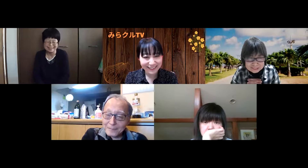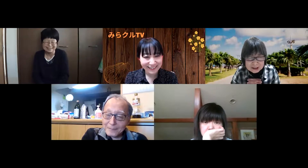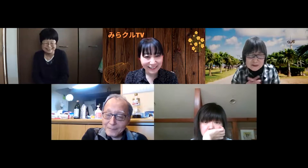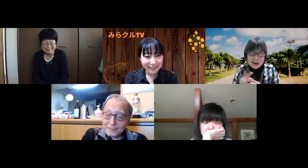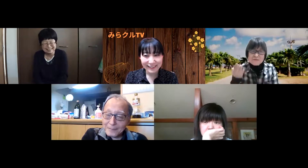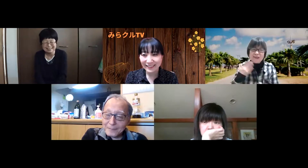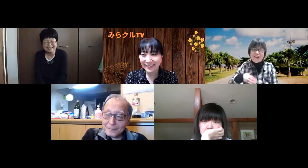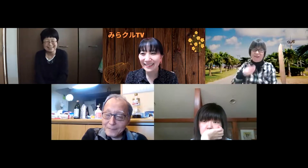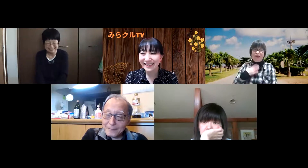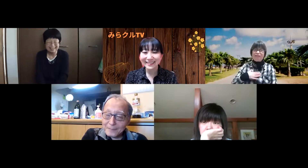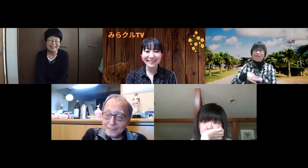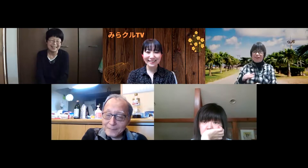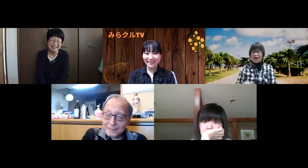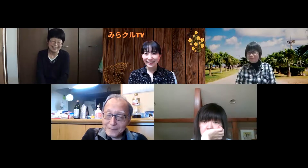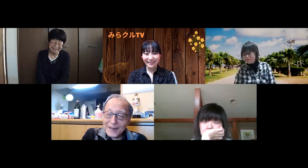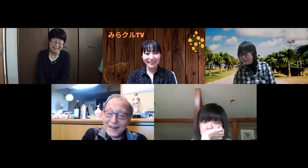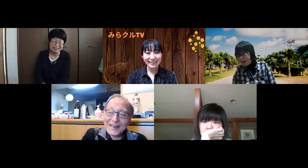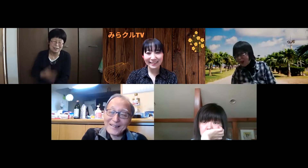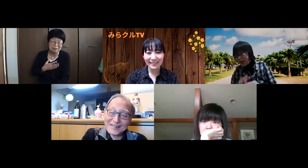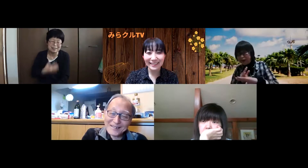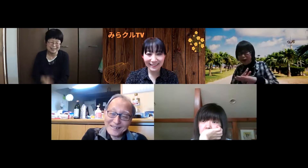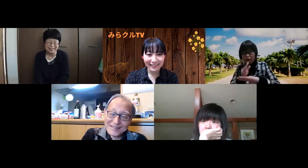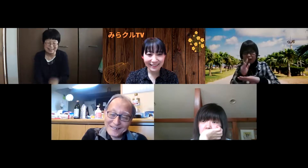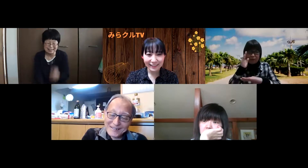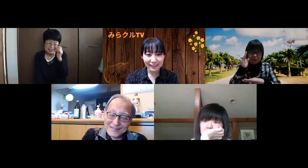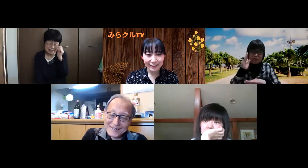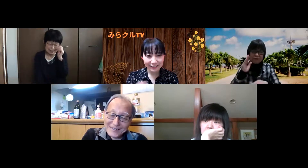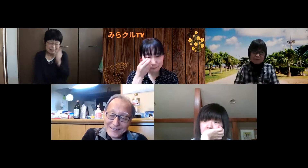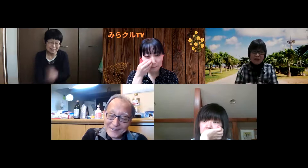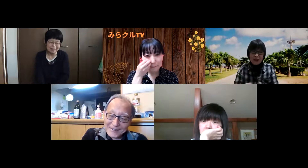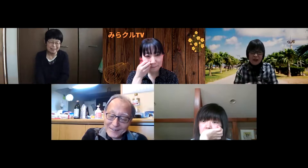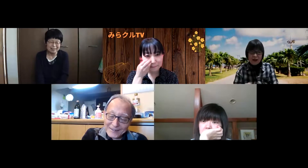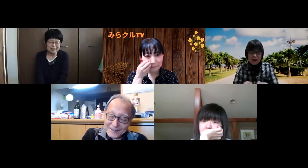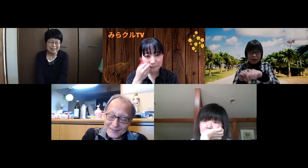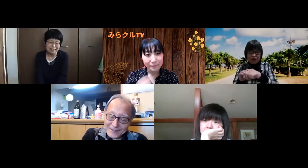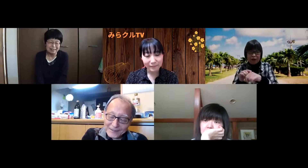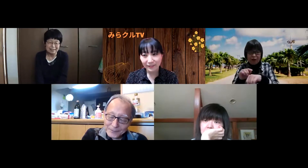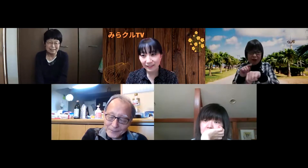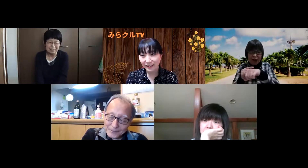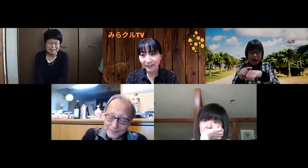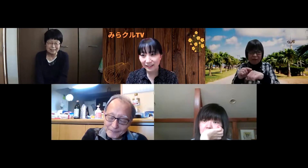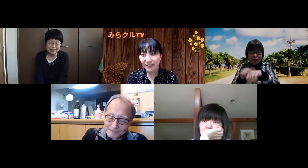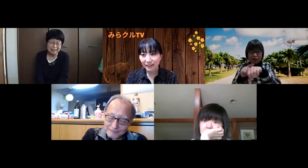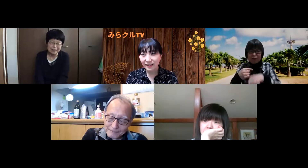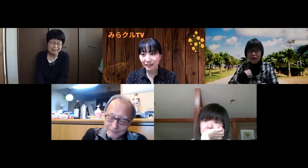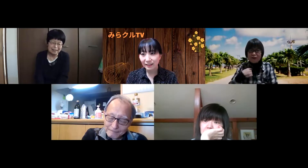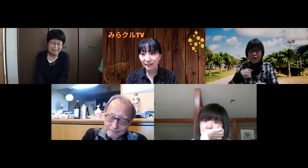わかりました、わかりました。ありがとうございます。ちょっと私の方